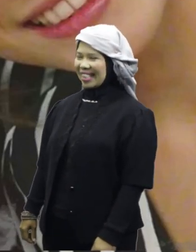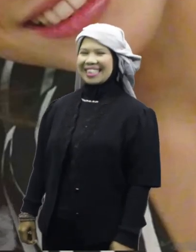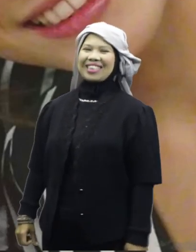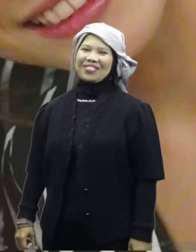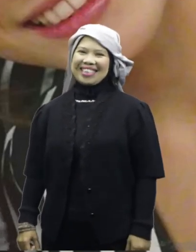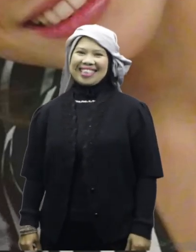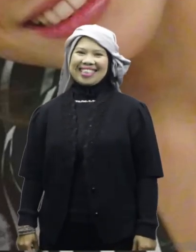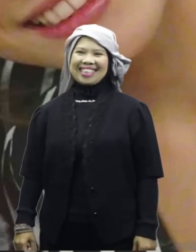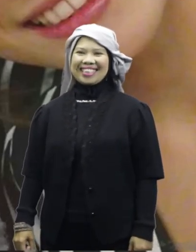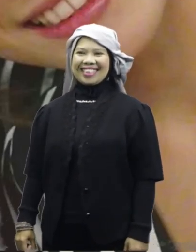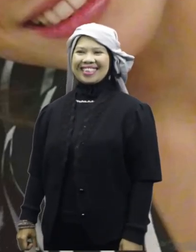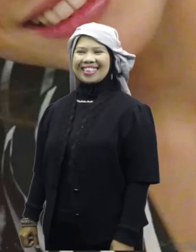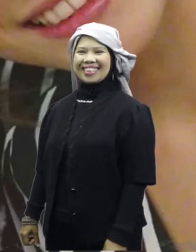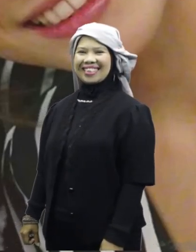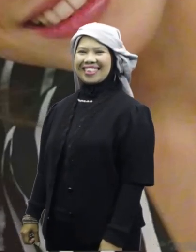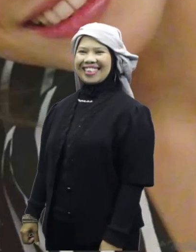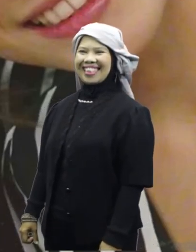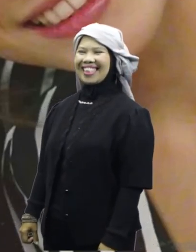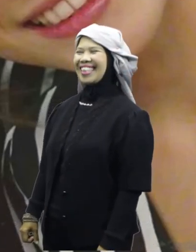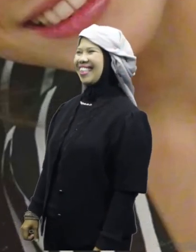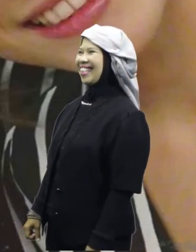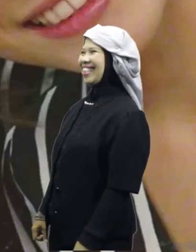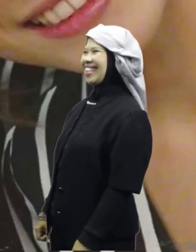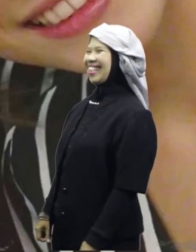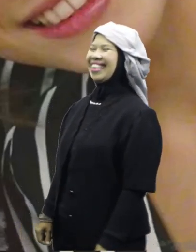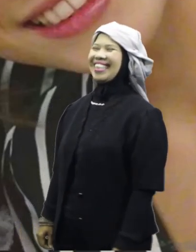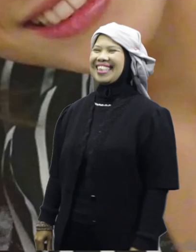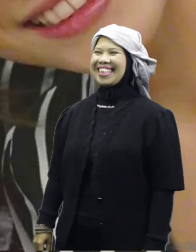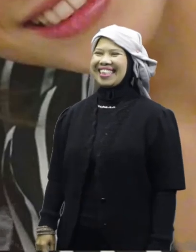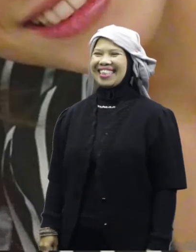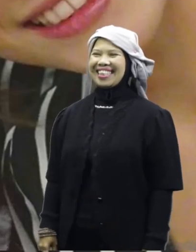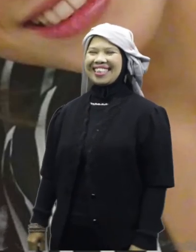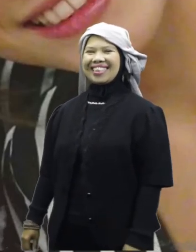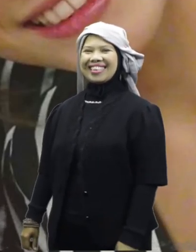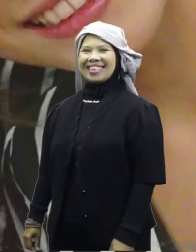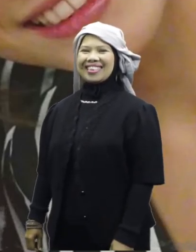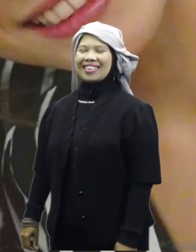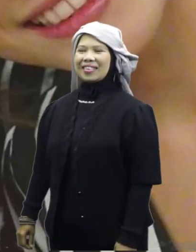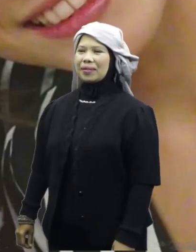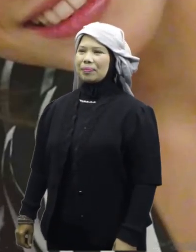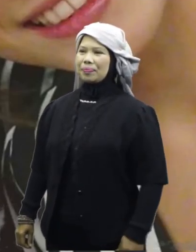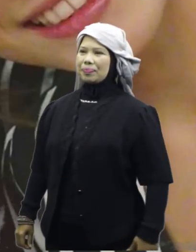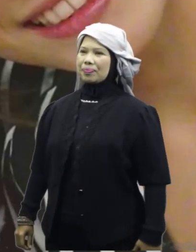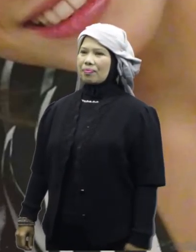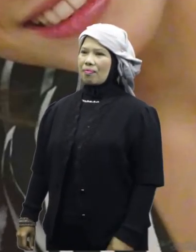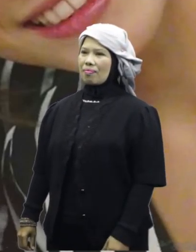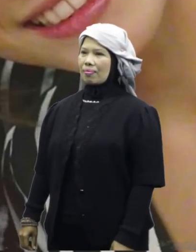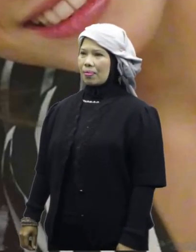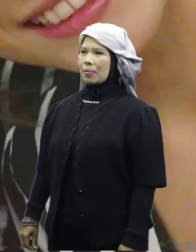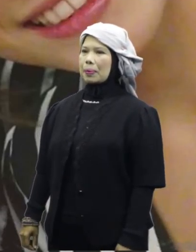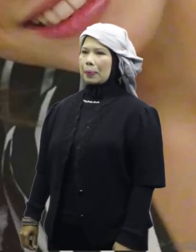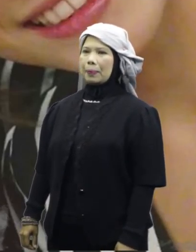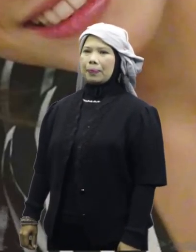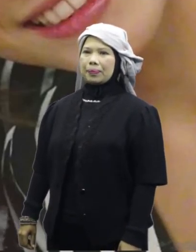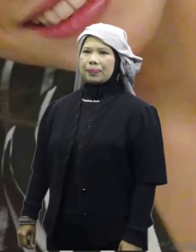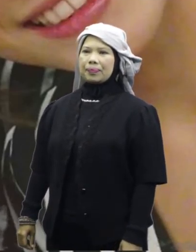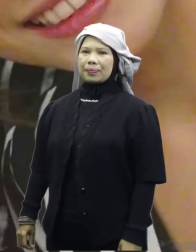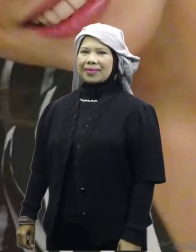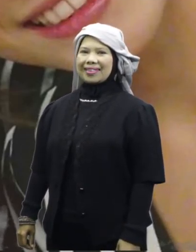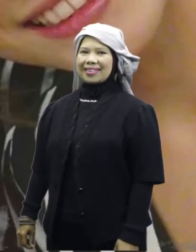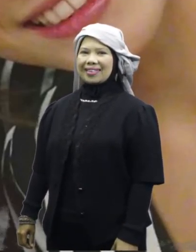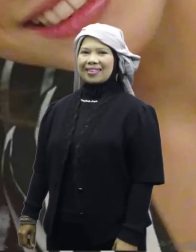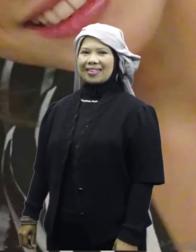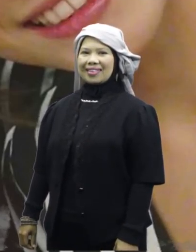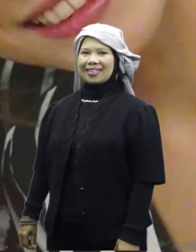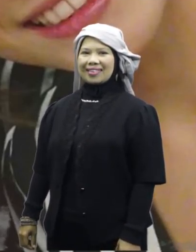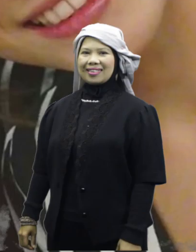Alma Salon dan Wedding Service. Oke, nah nambah lagi kan bisnis beliau. Nah, tapi ada satu hal menarik. Saya tadi sempat bicara